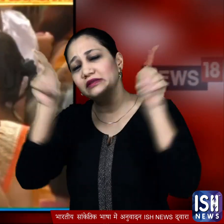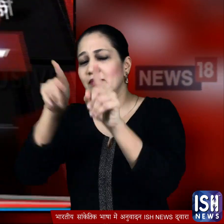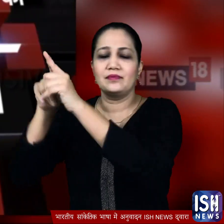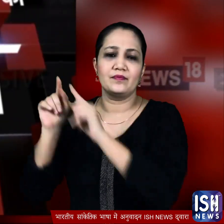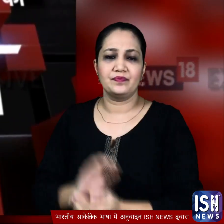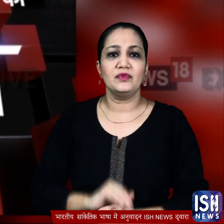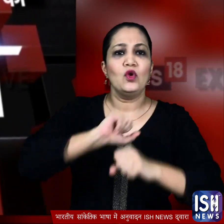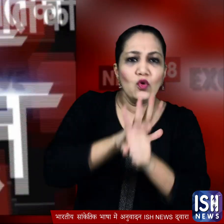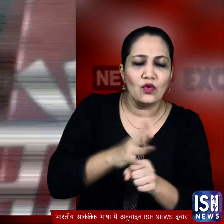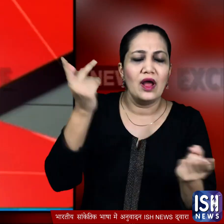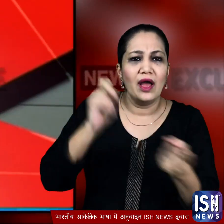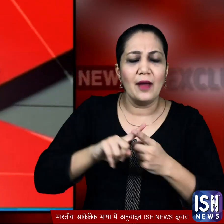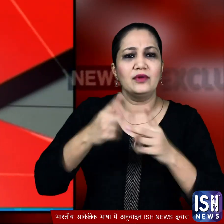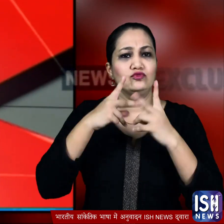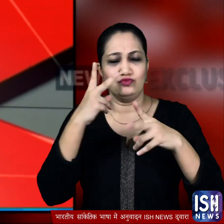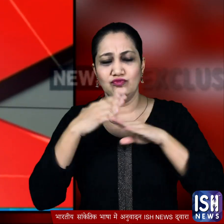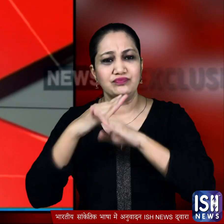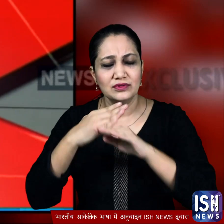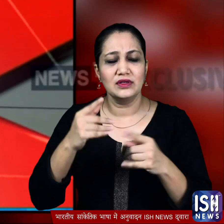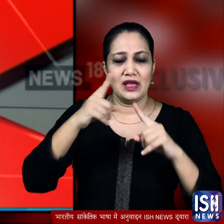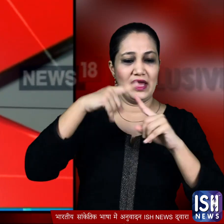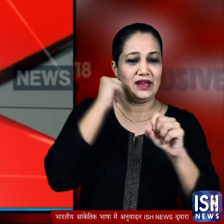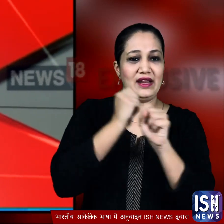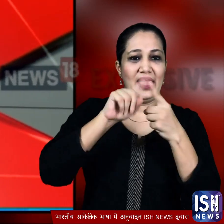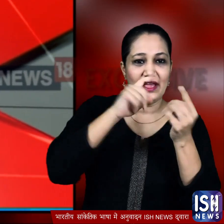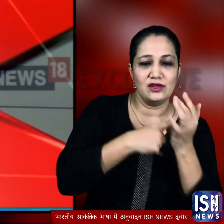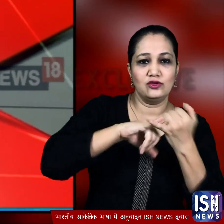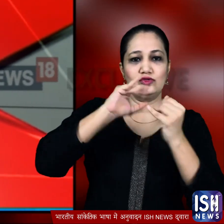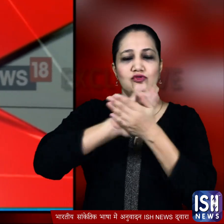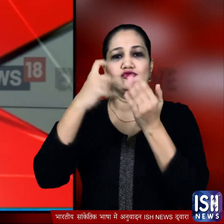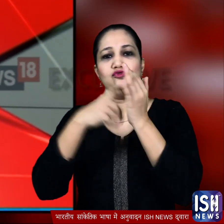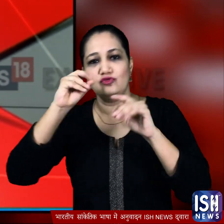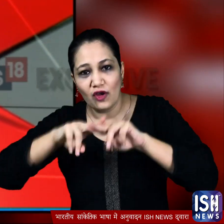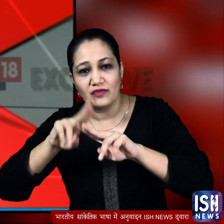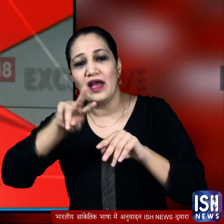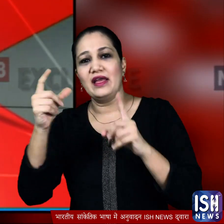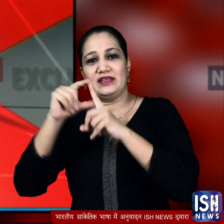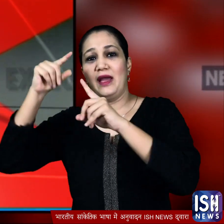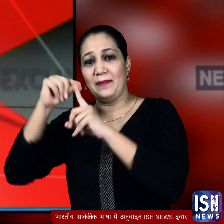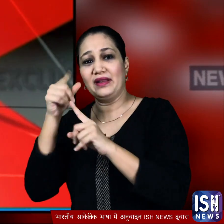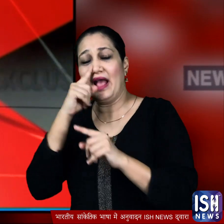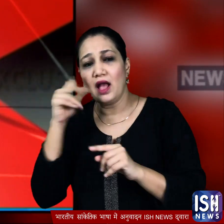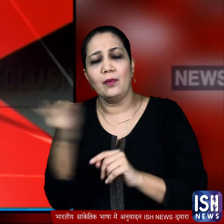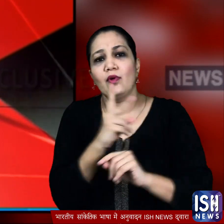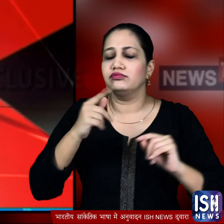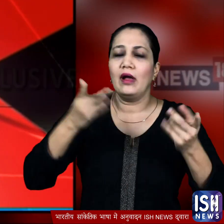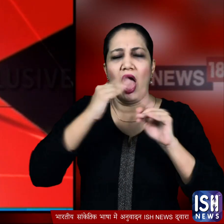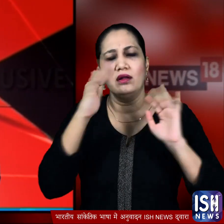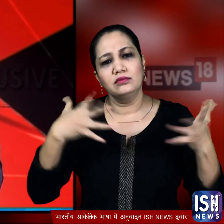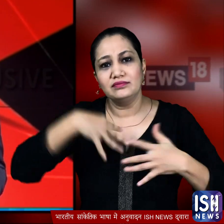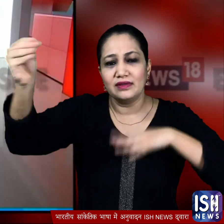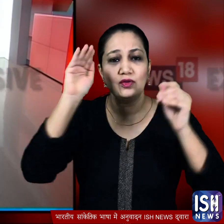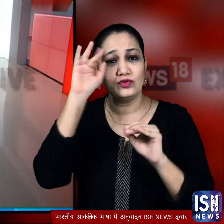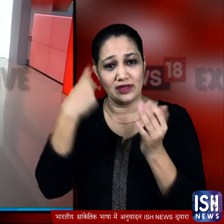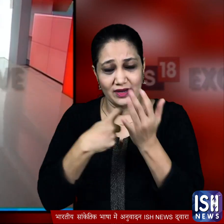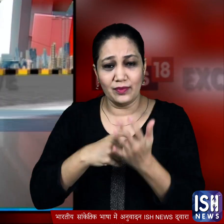देखे गए। कोरोना की वजह से लगी पाबंदियों में टाइगर श्रॉफ और दिशा पाटनी को बेवजह घूमना महंगा पड़ गया। न्यूज 18 के दिवाकर सिंह की